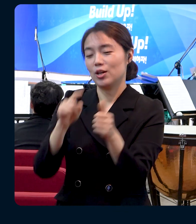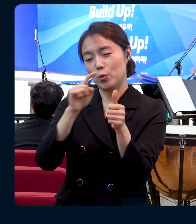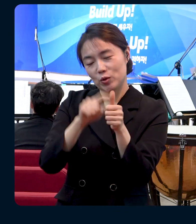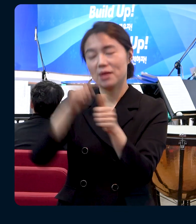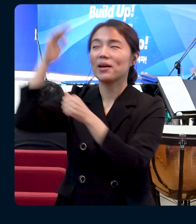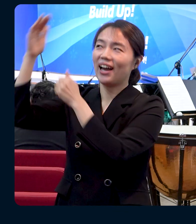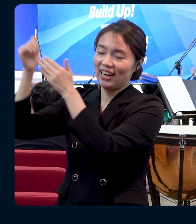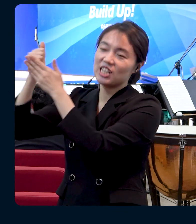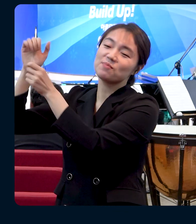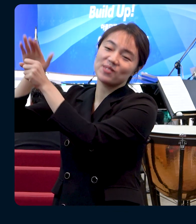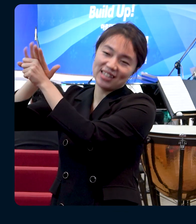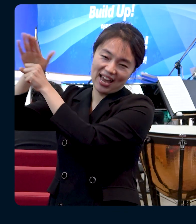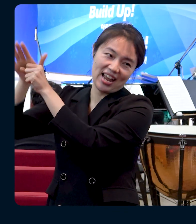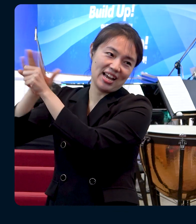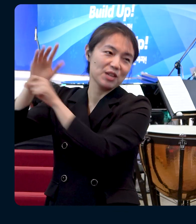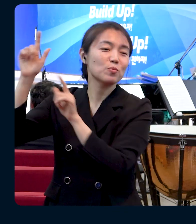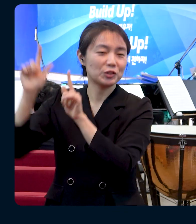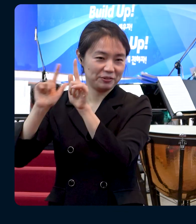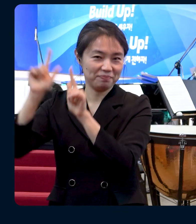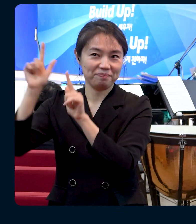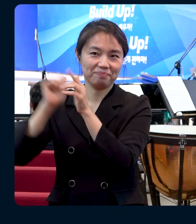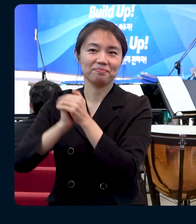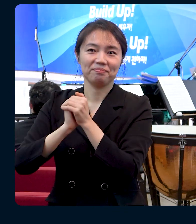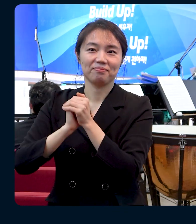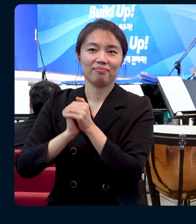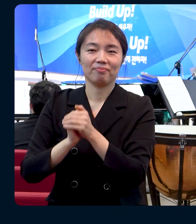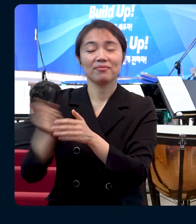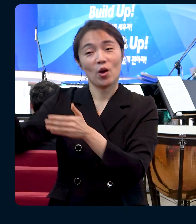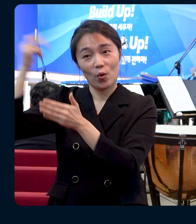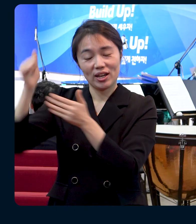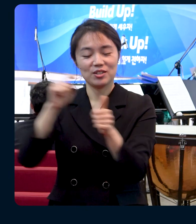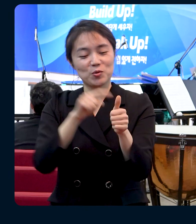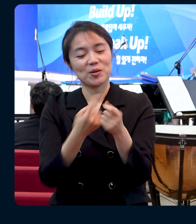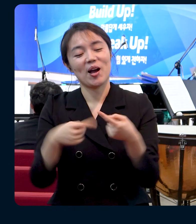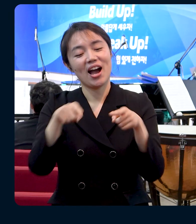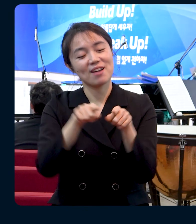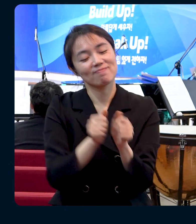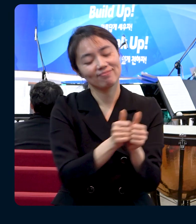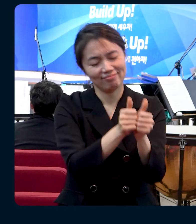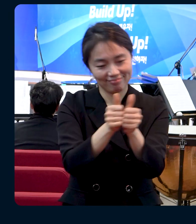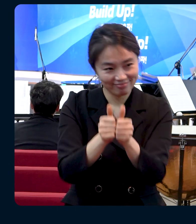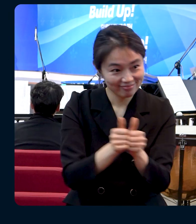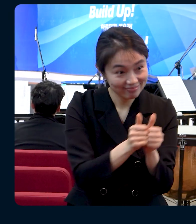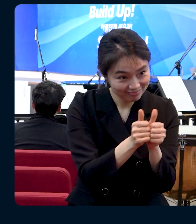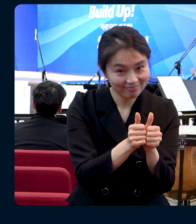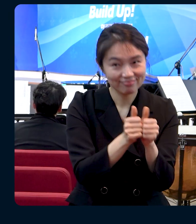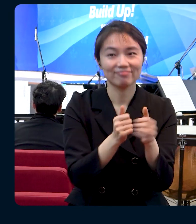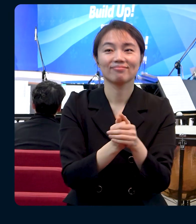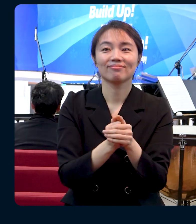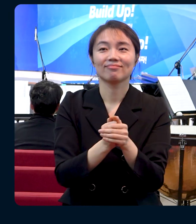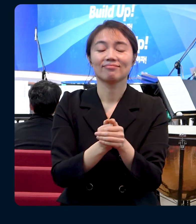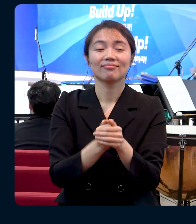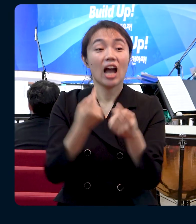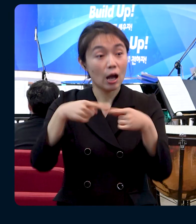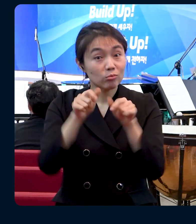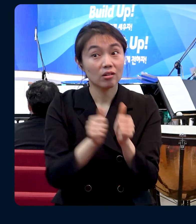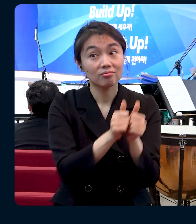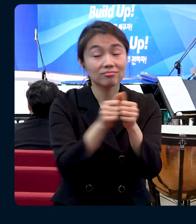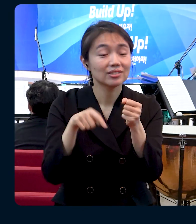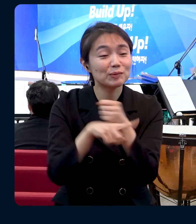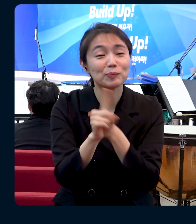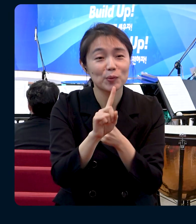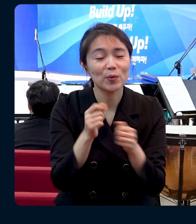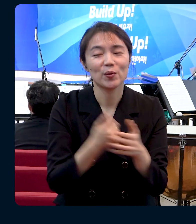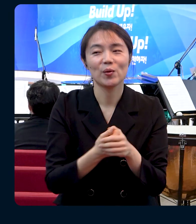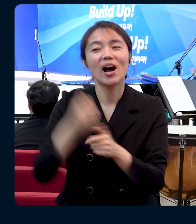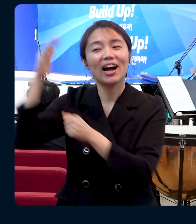요셉의 아모르 데이예요. 여호와께서 요셉과 함께 하심으로. 그냥 함께 하신다,